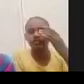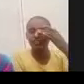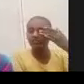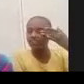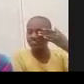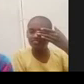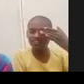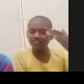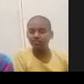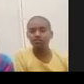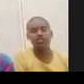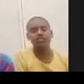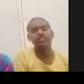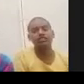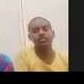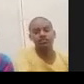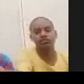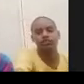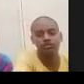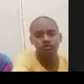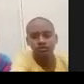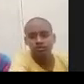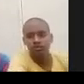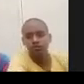ఓకే ఎవరేసారు వాళ్ళని ఒకసారి రెడీ చేసుకోండి.